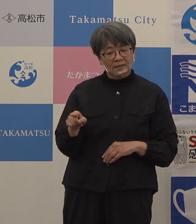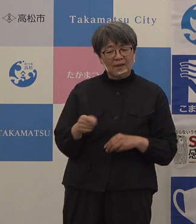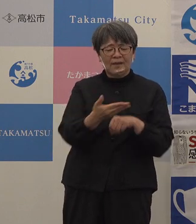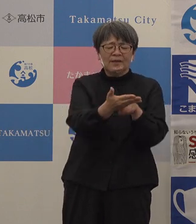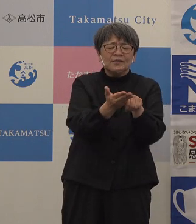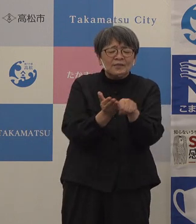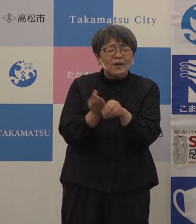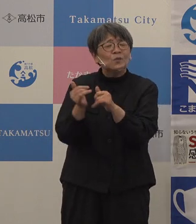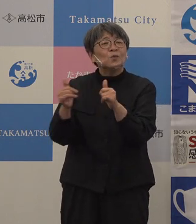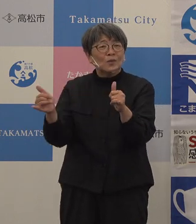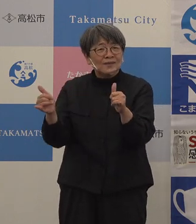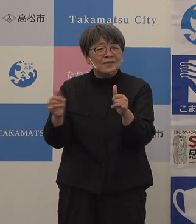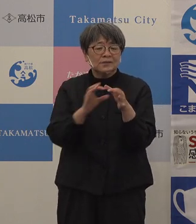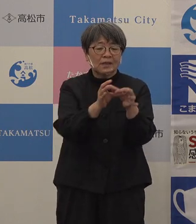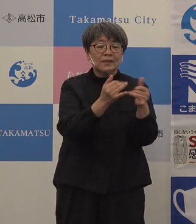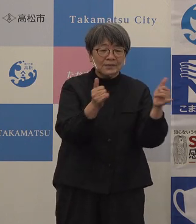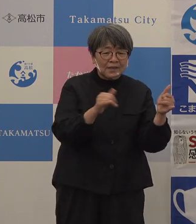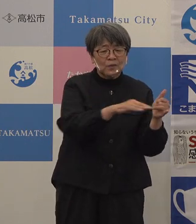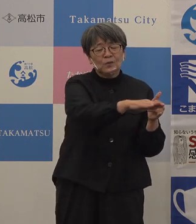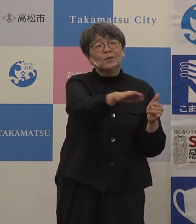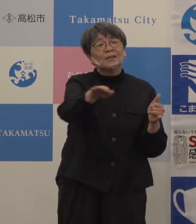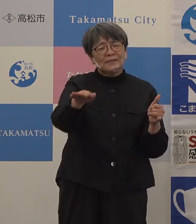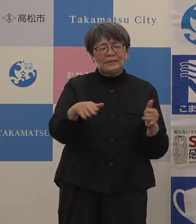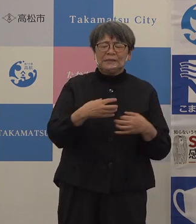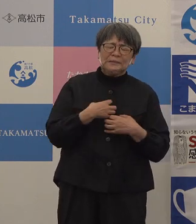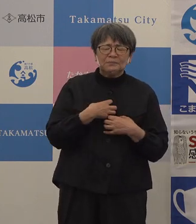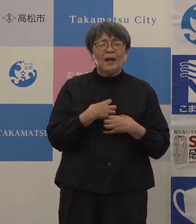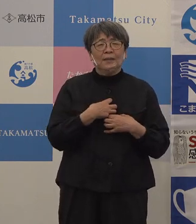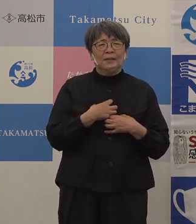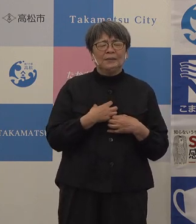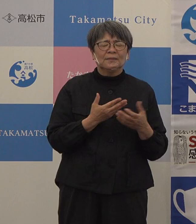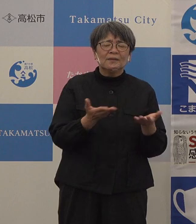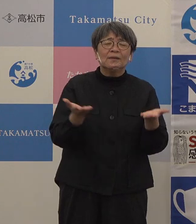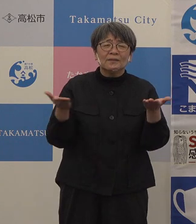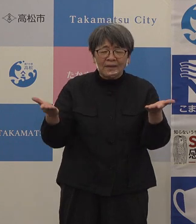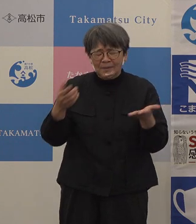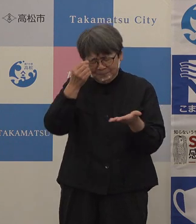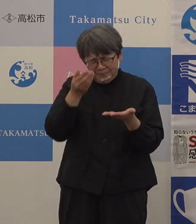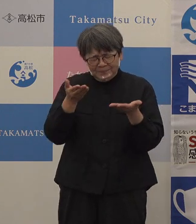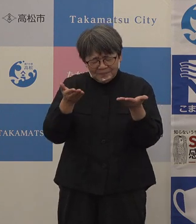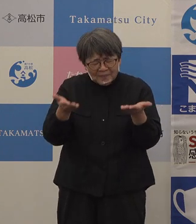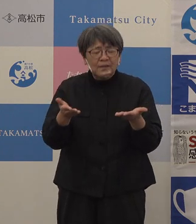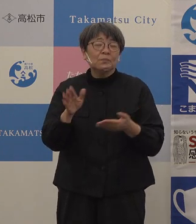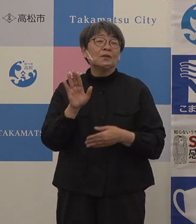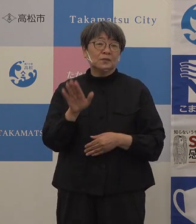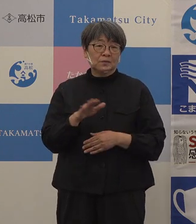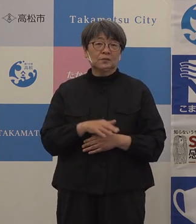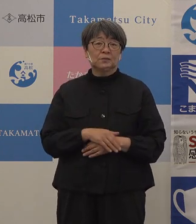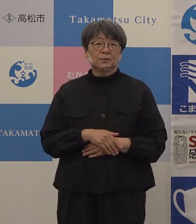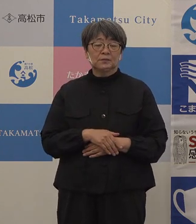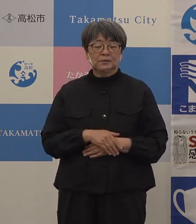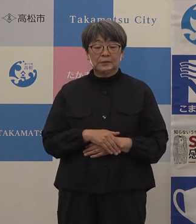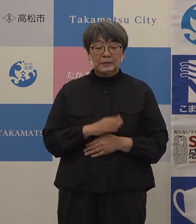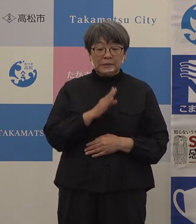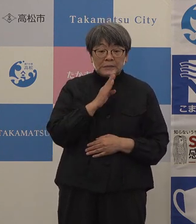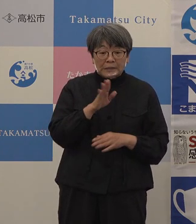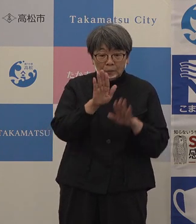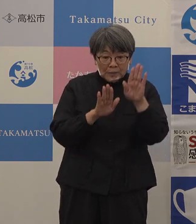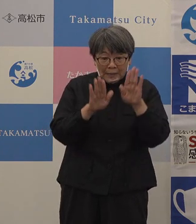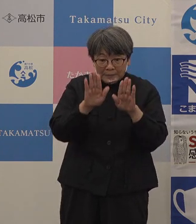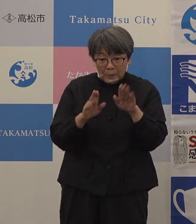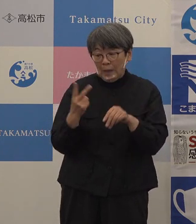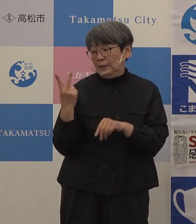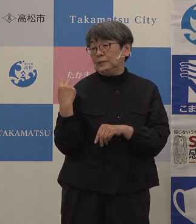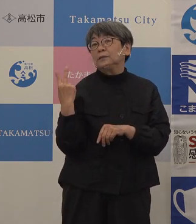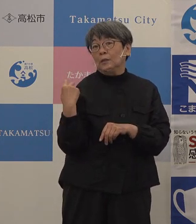民の皆様をはじめ関係者の皆様にご心配をおかけしているところでございます。事実関係につきましては一昨